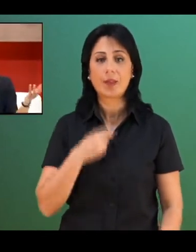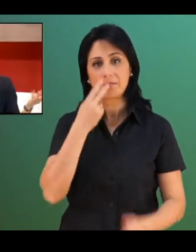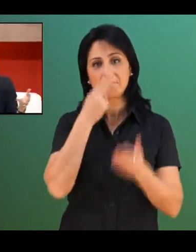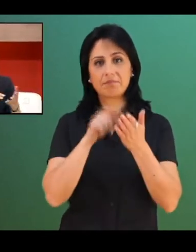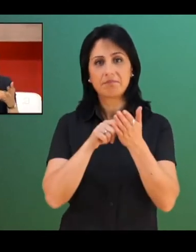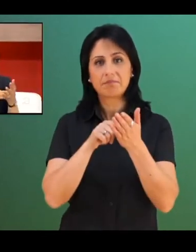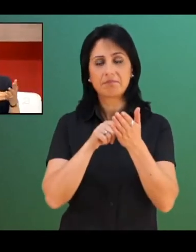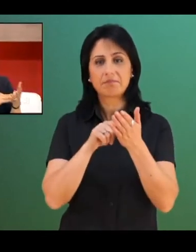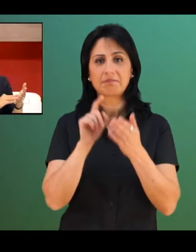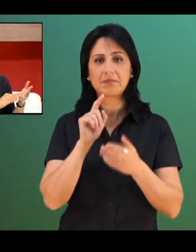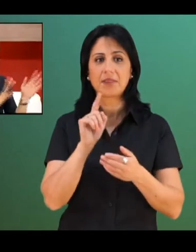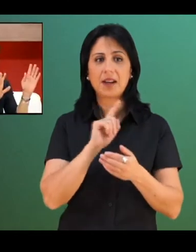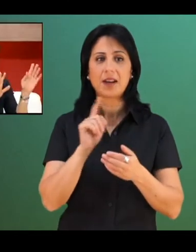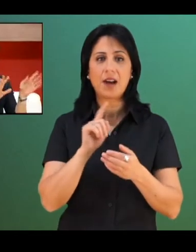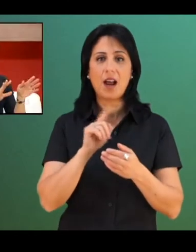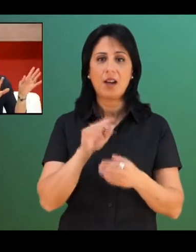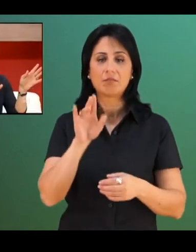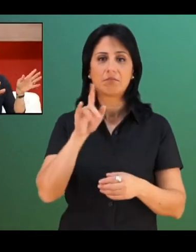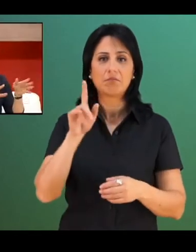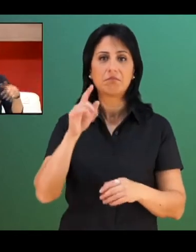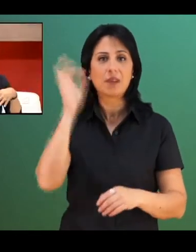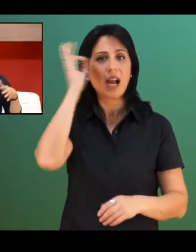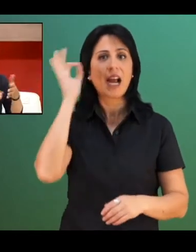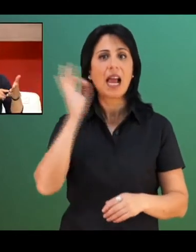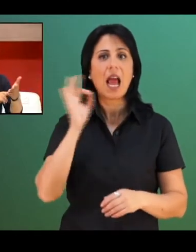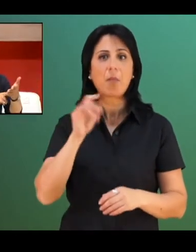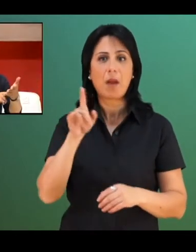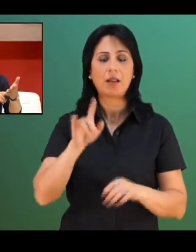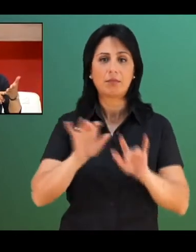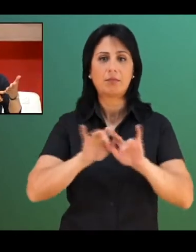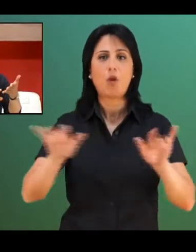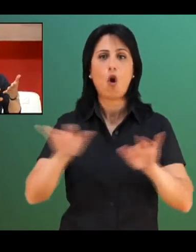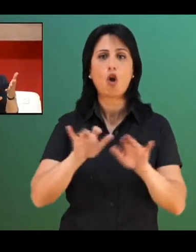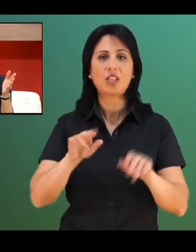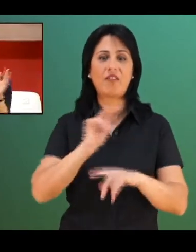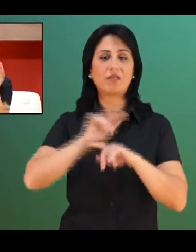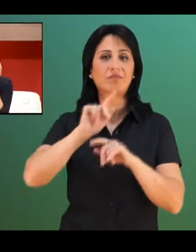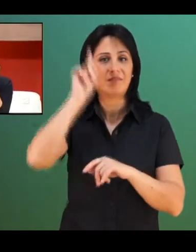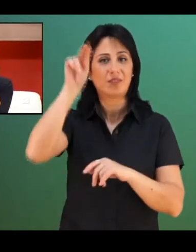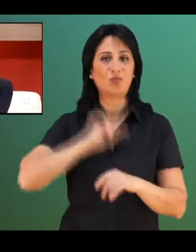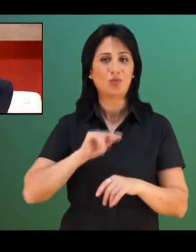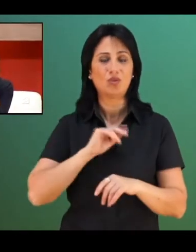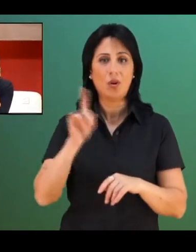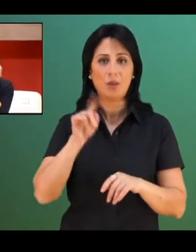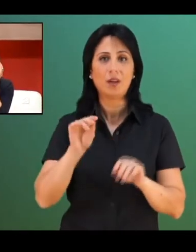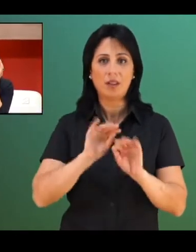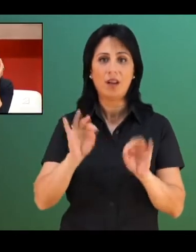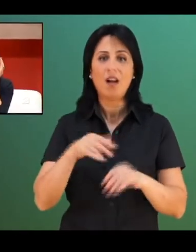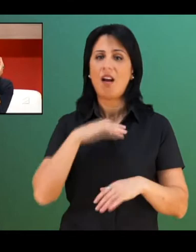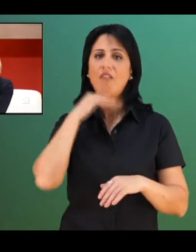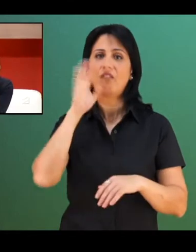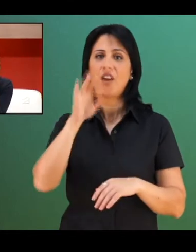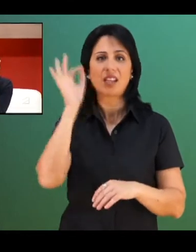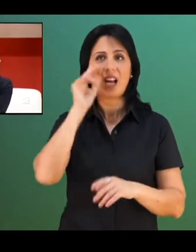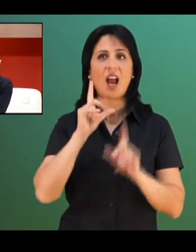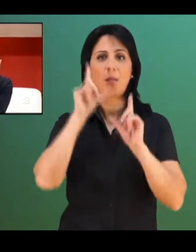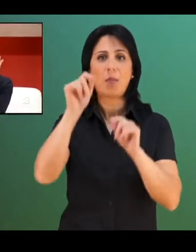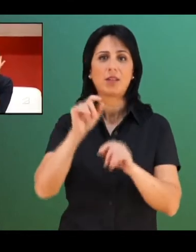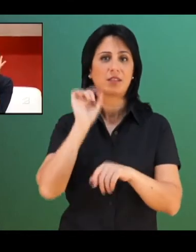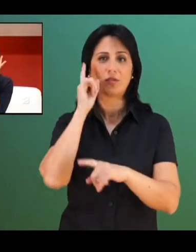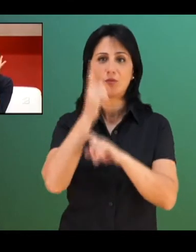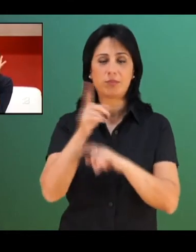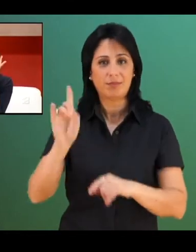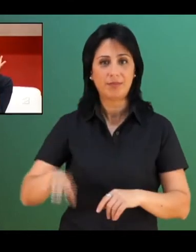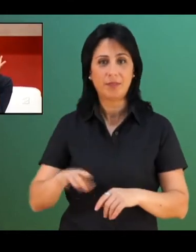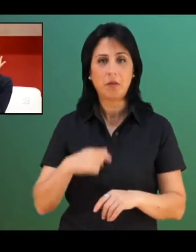დოცენტი გასწავლის გესმის ეხა მეუთხე ნუ აღარ ასწავლე გეყოფა მეთქი აქ იყავი თქო და დოცენტი და ვიფიქრე ვაიმე რა საინტერესო და შევხედე